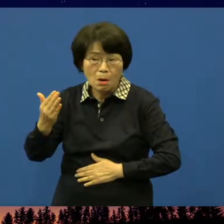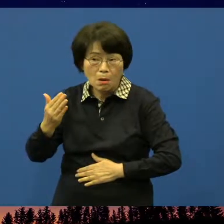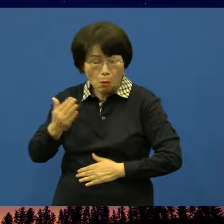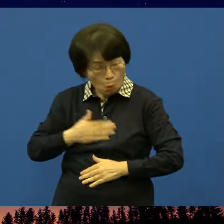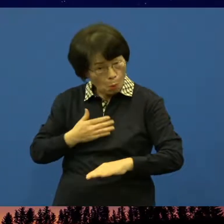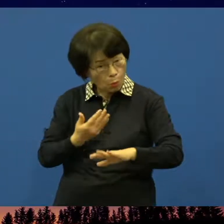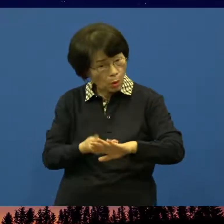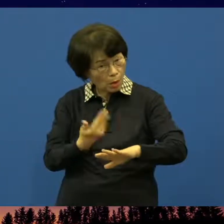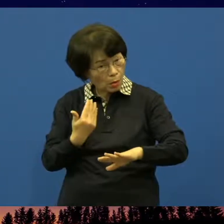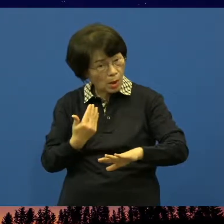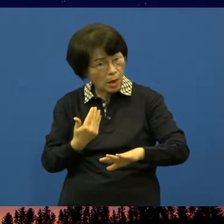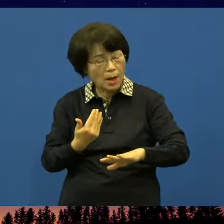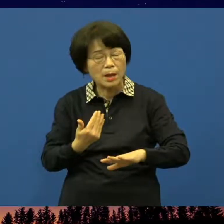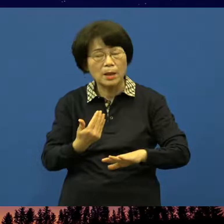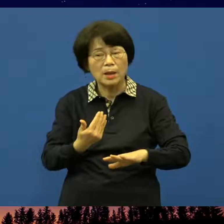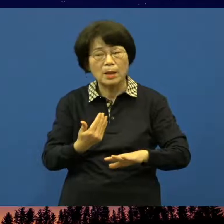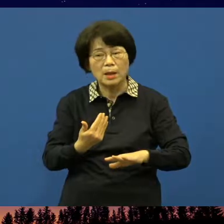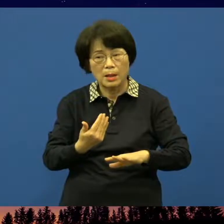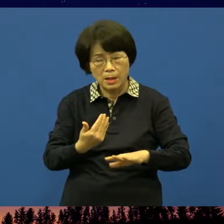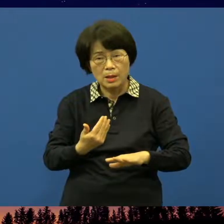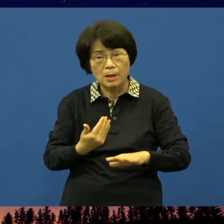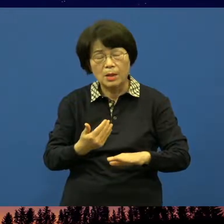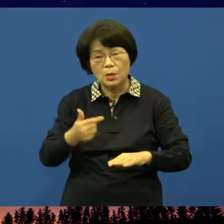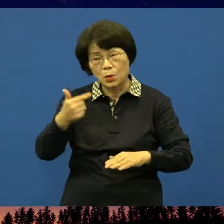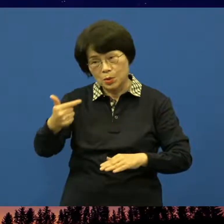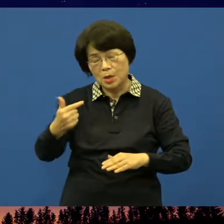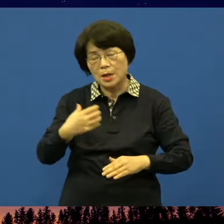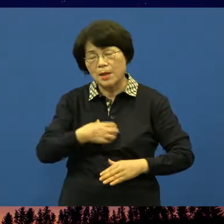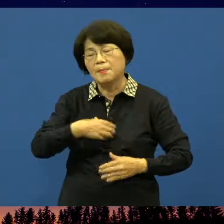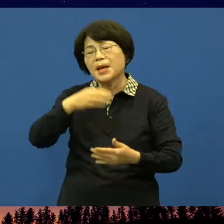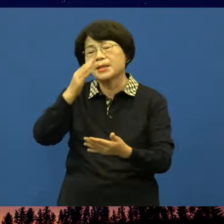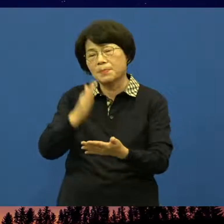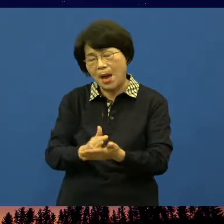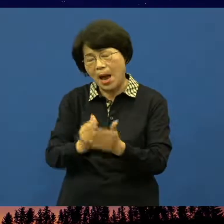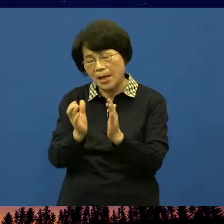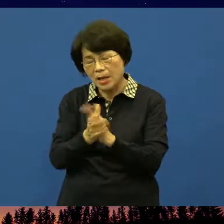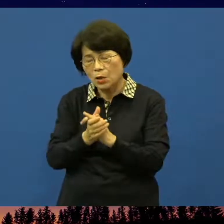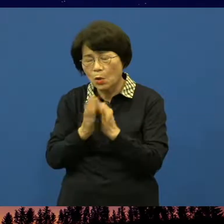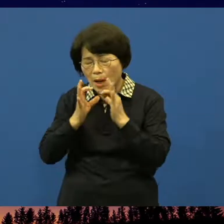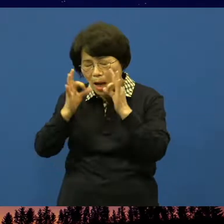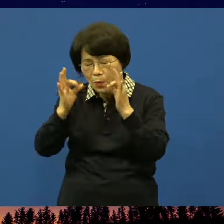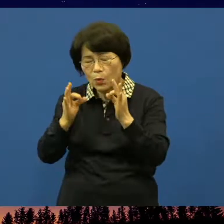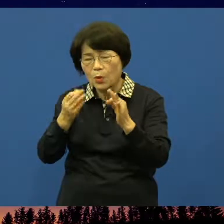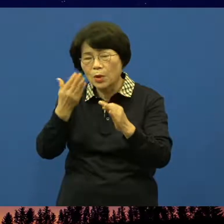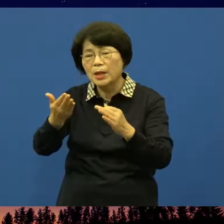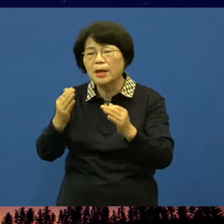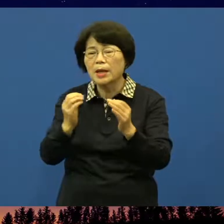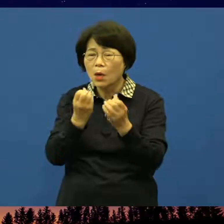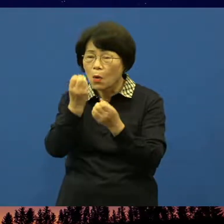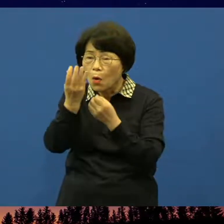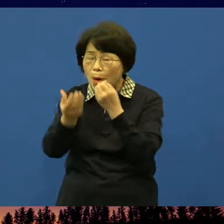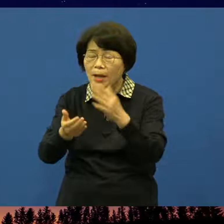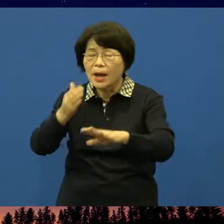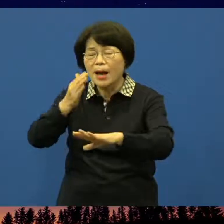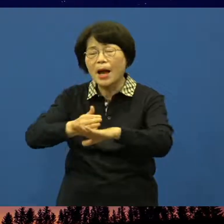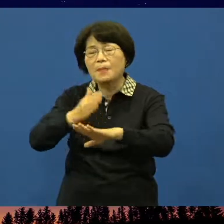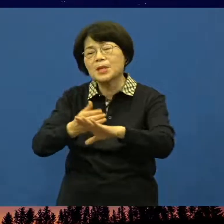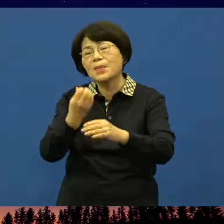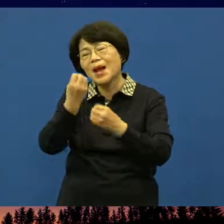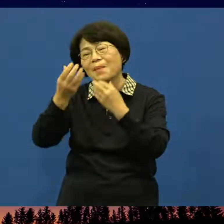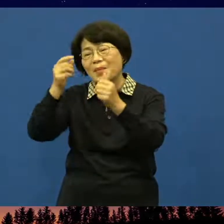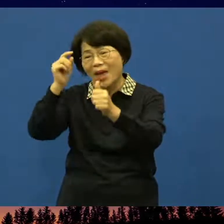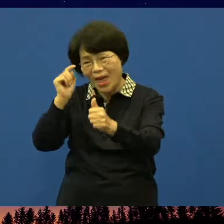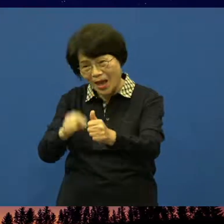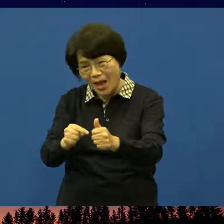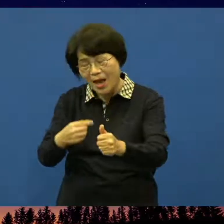거죠. 6절에도 염려하지 말라. 기도와 간구로 너희 구할 것을 감사함으로 안 해라. 아무리 염려하는